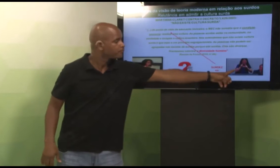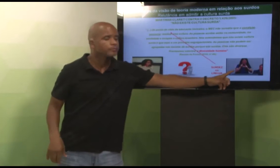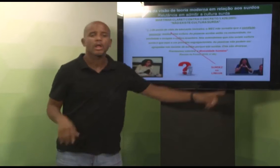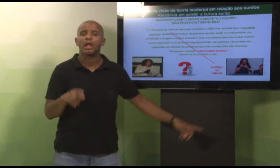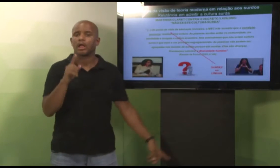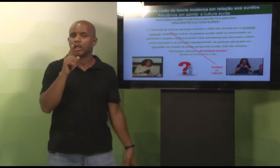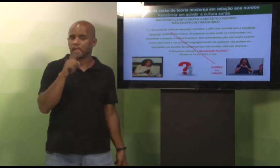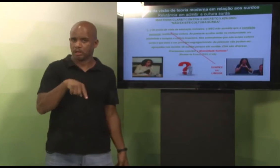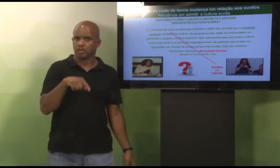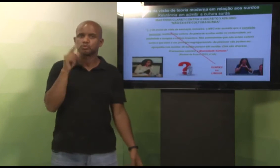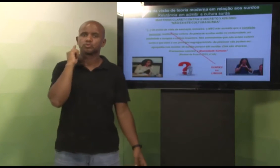inclusão.